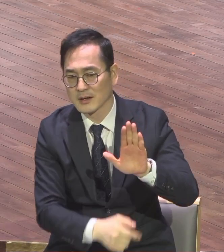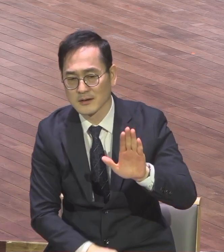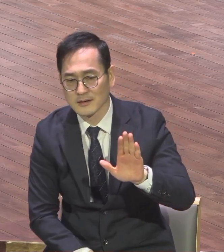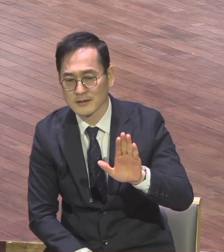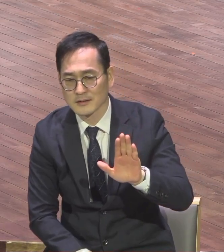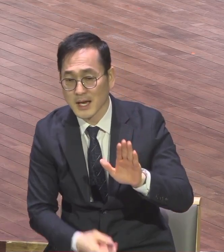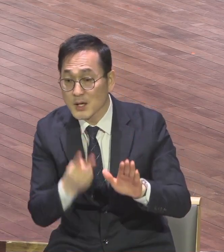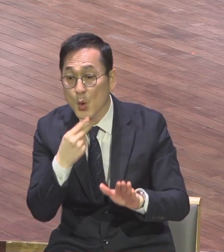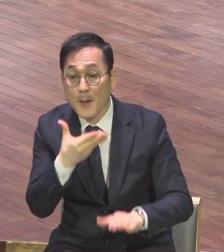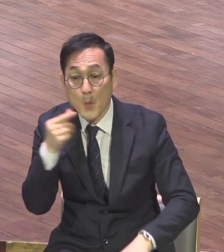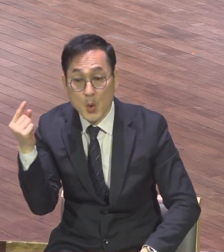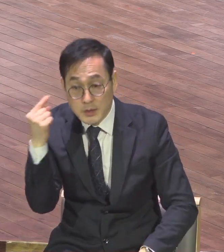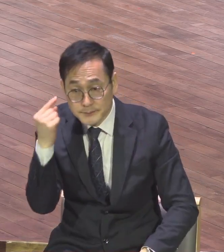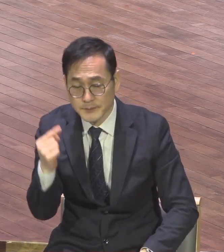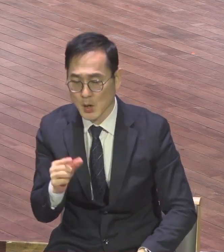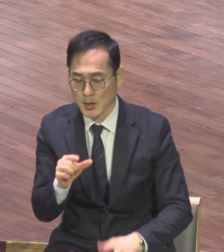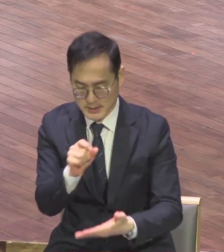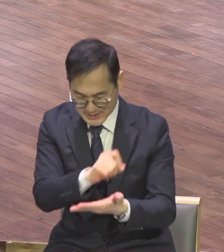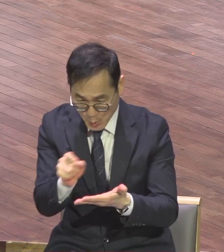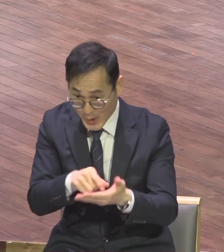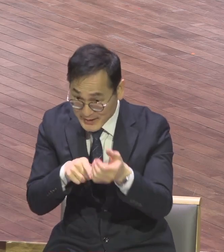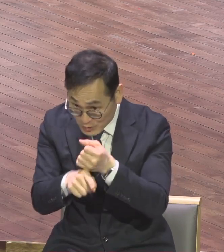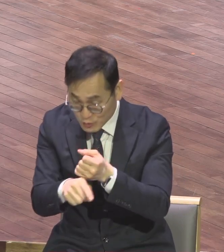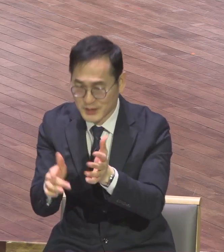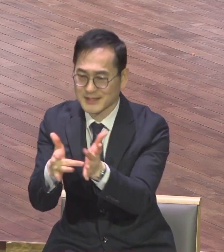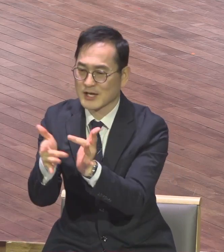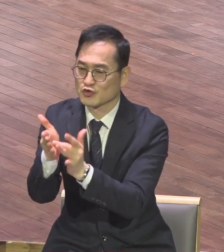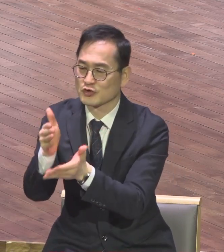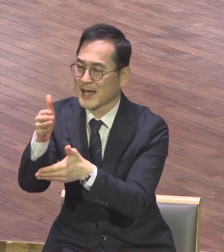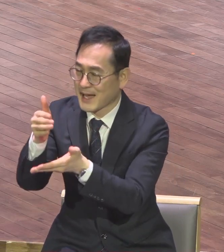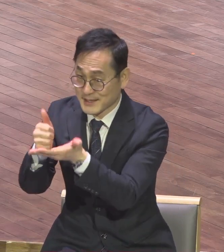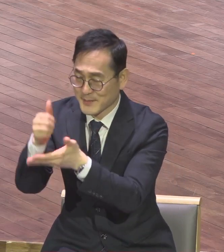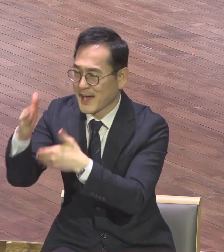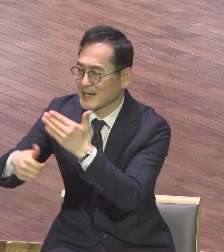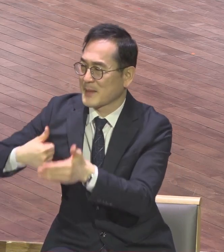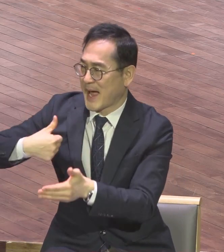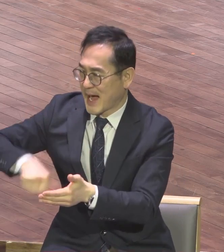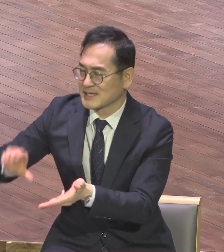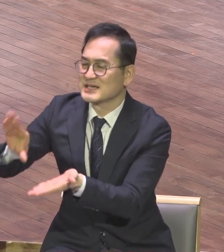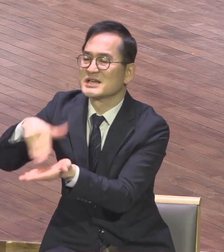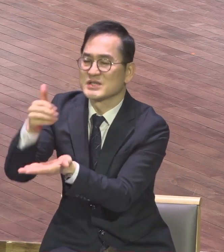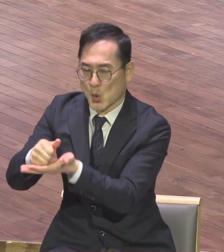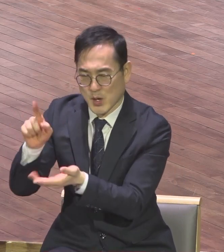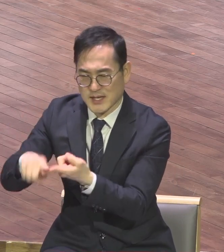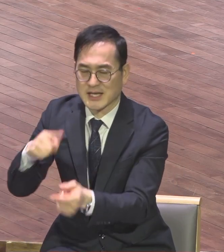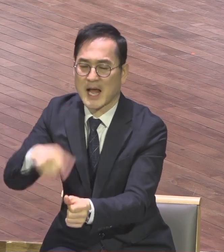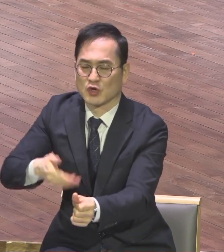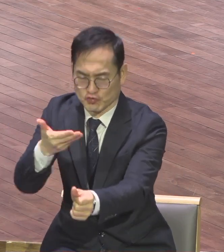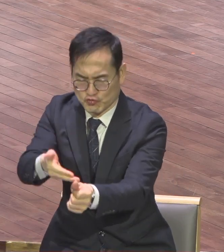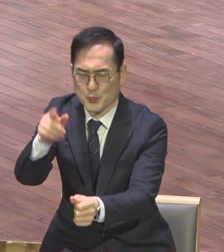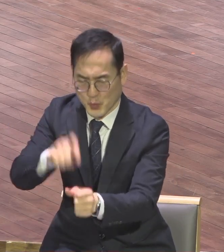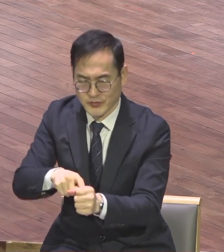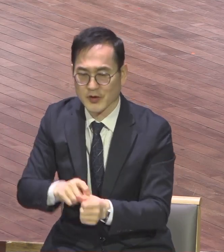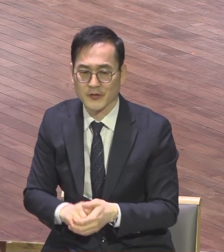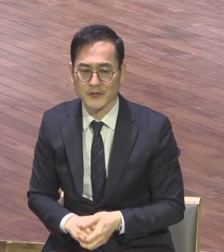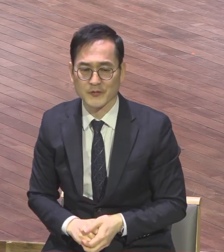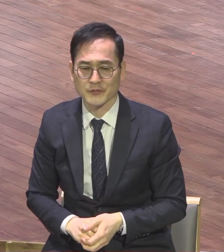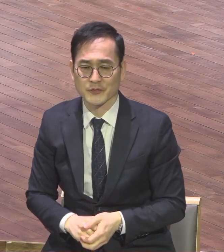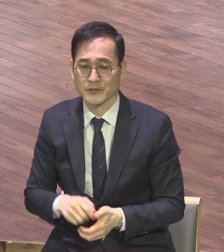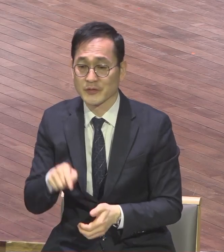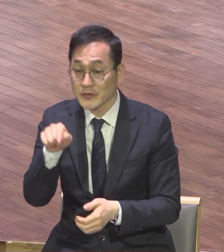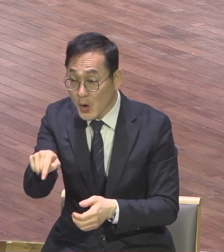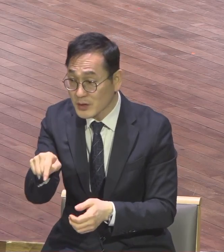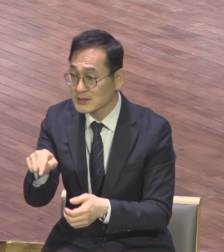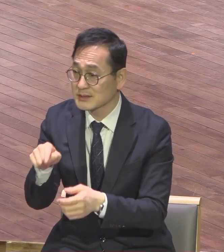31절에도요 오직 이것을 기록하면 너희로 예수께서 하나님의 아들 그리스도이심을 믿게 하려 함이요 또 너희로 믿고 그 이름을 힘입어